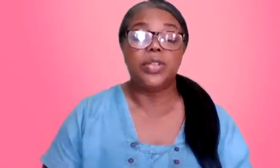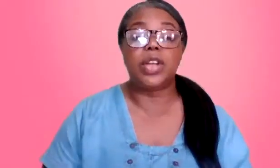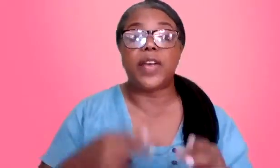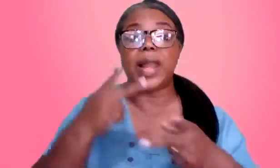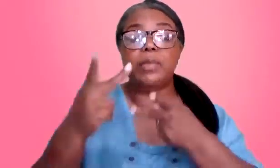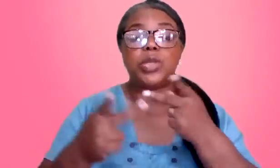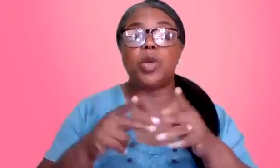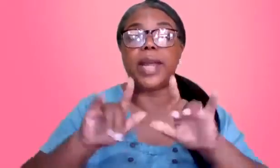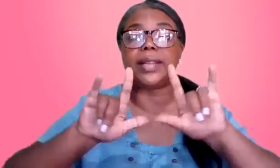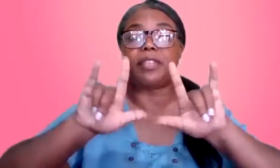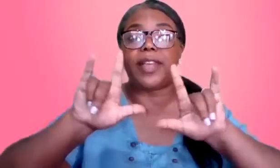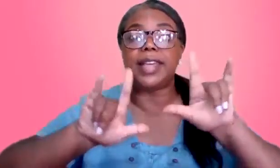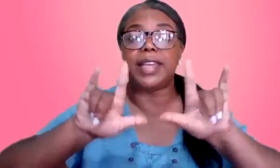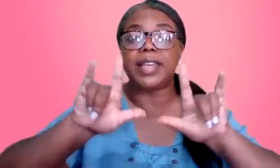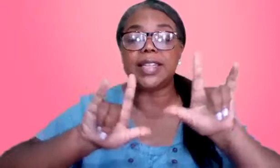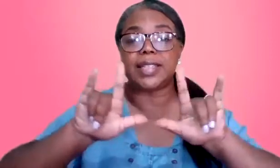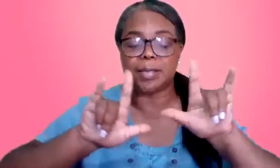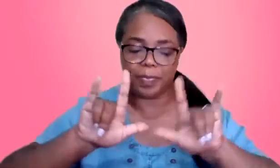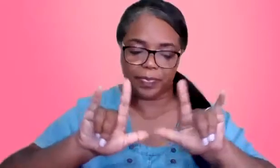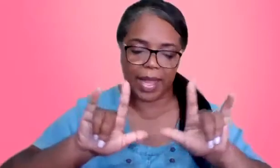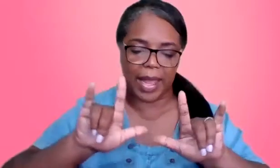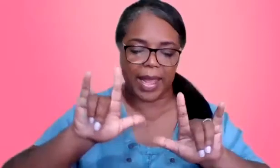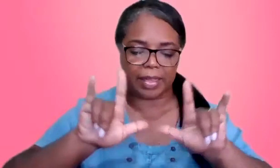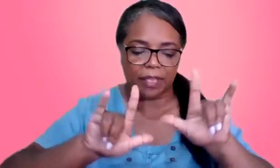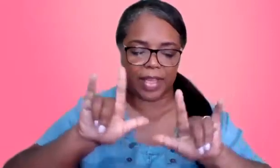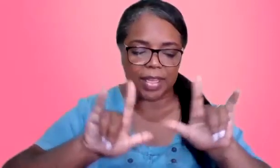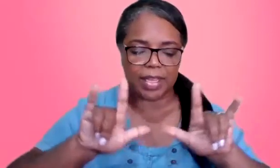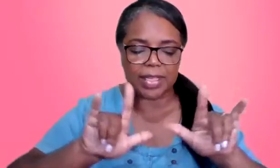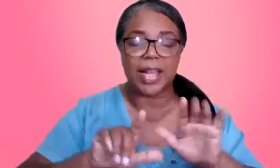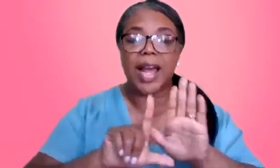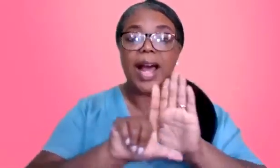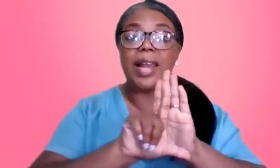Nós falamos sobre a TV-INES, tá? A TV-INES, a